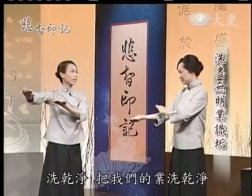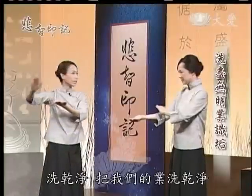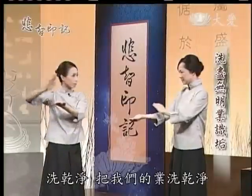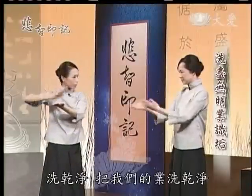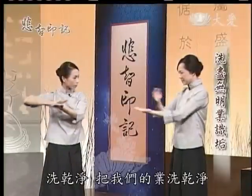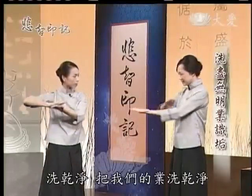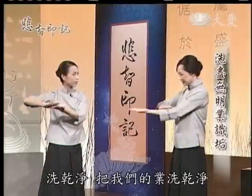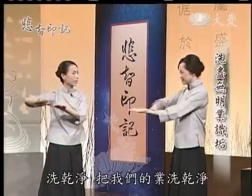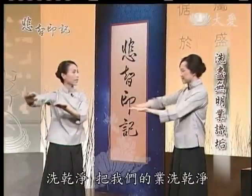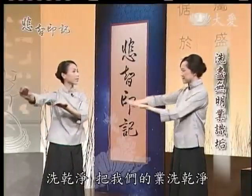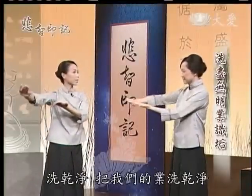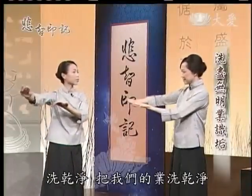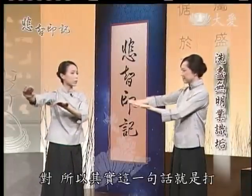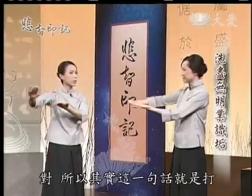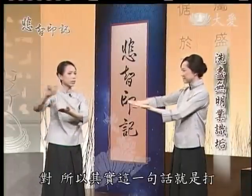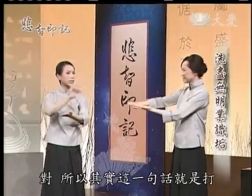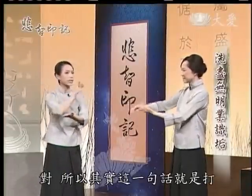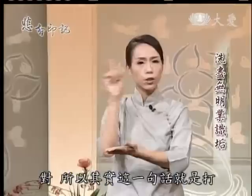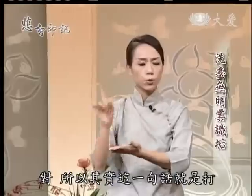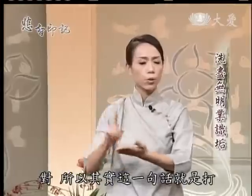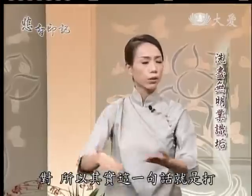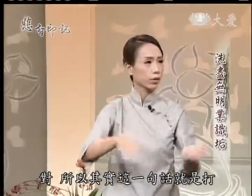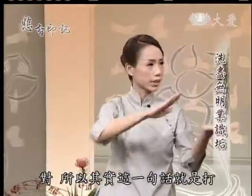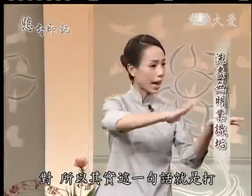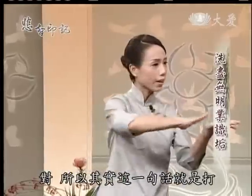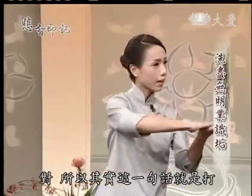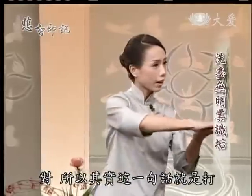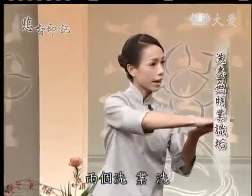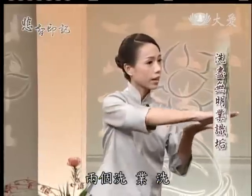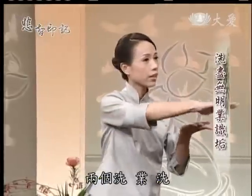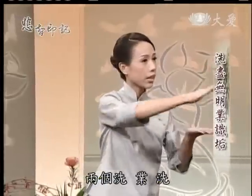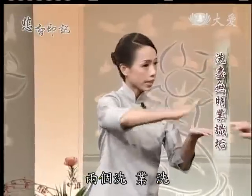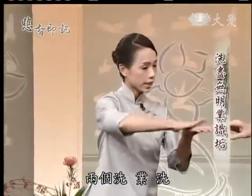干净，把我们的业洗干净，对，所以其实这一句话就是打两个